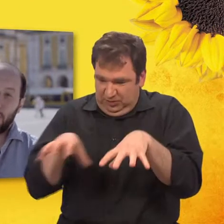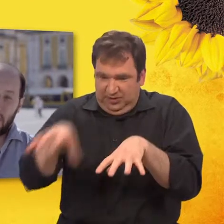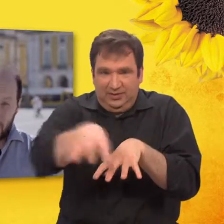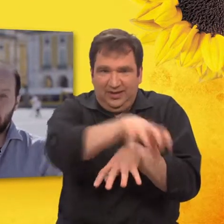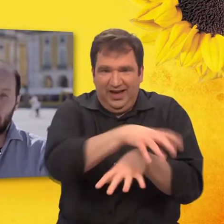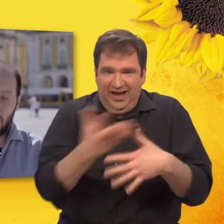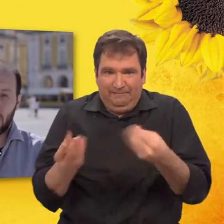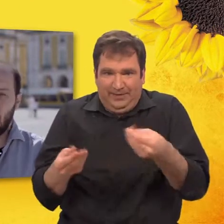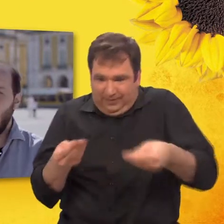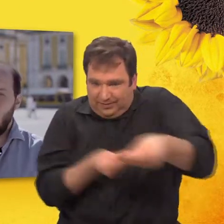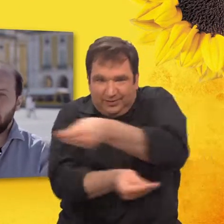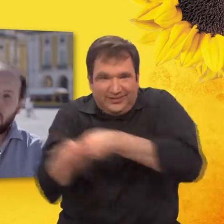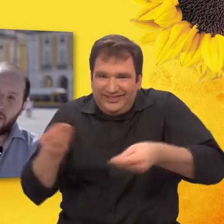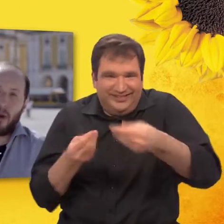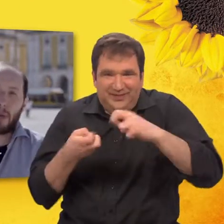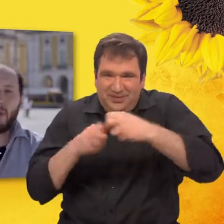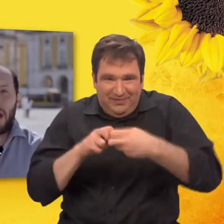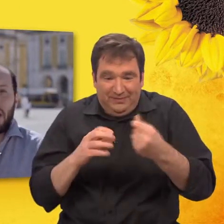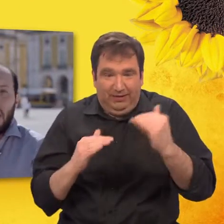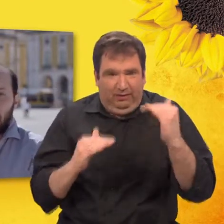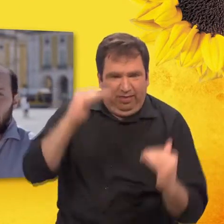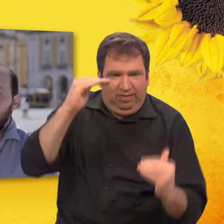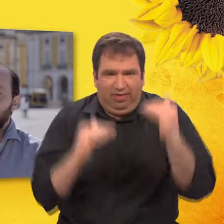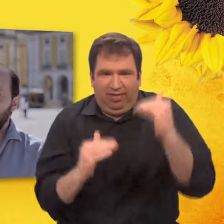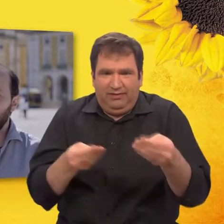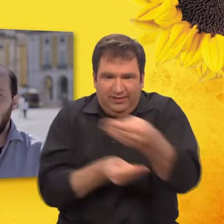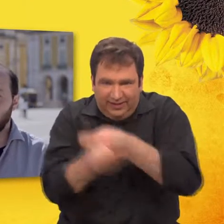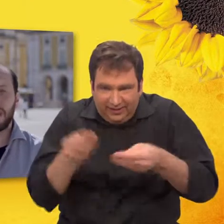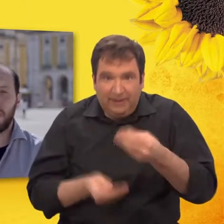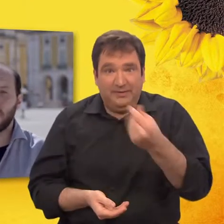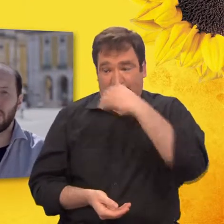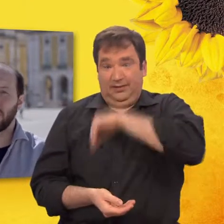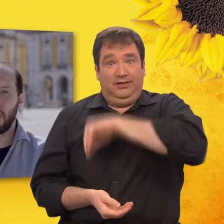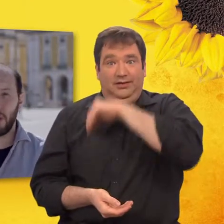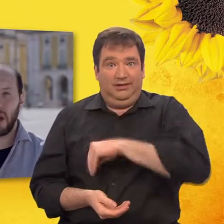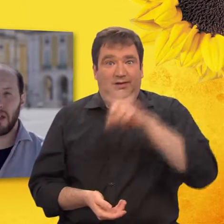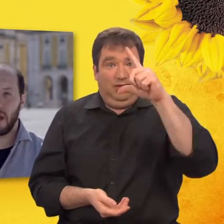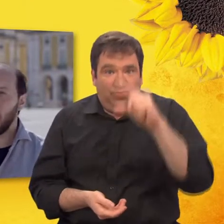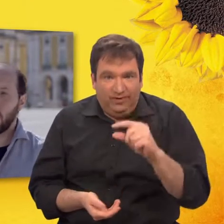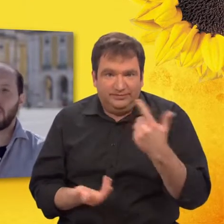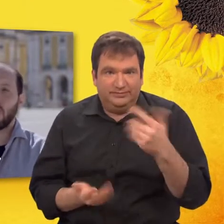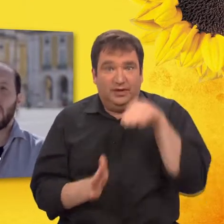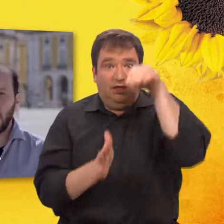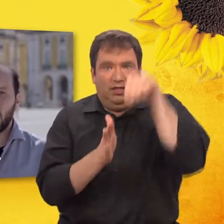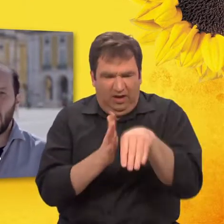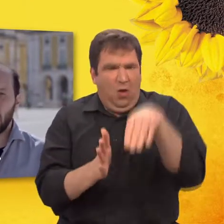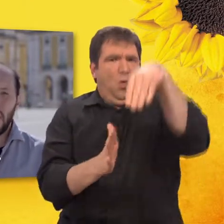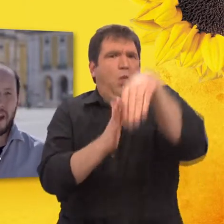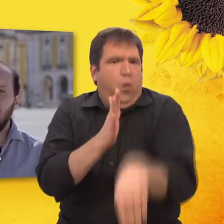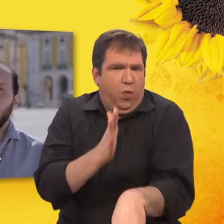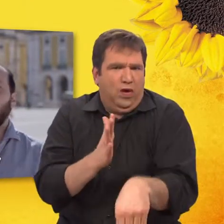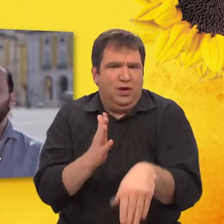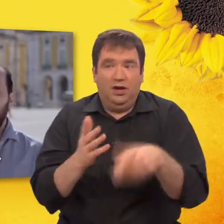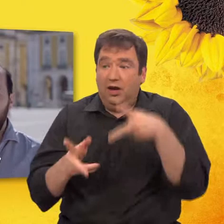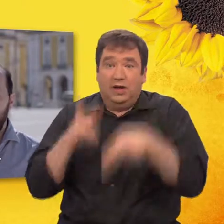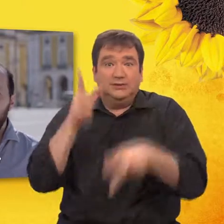é uma espécie de desvalorização competitiva, não é pela moeda, mas é pelos cortes nos salários. Mas em período de depressão é pior ainda, porque se toda a gente corta,